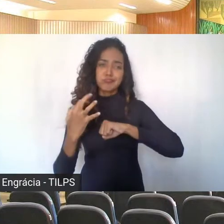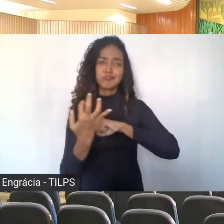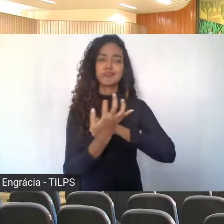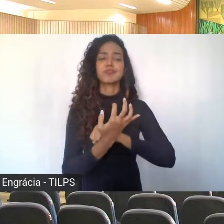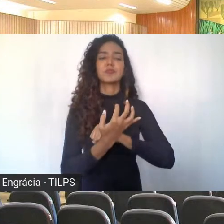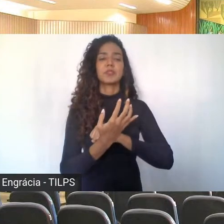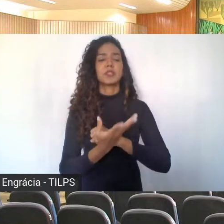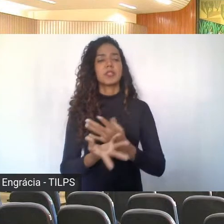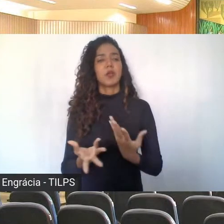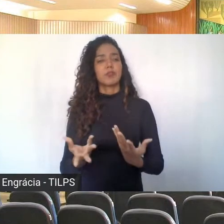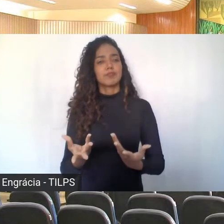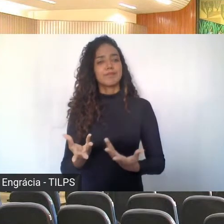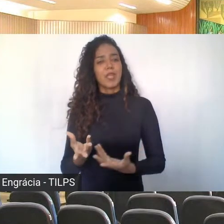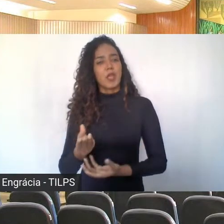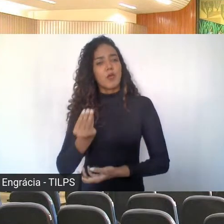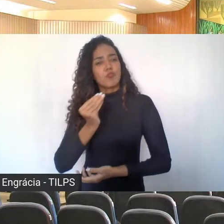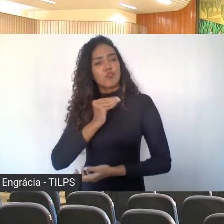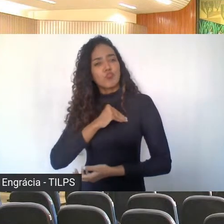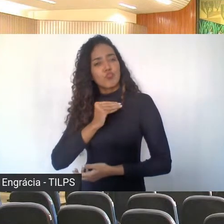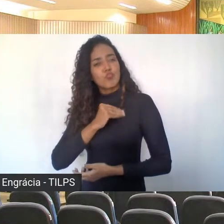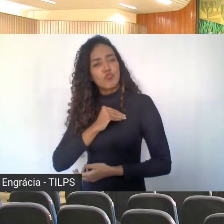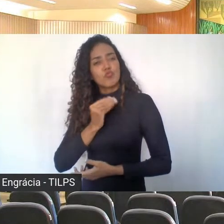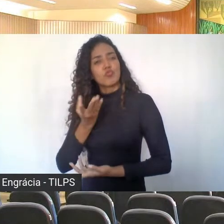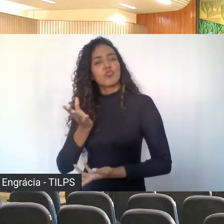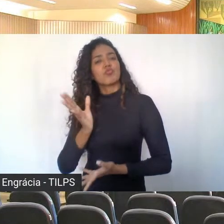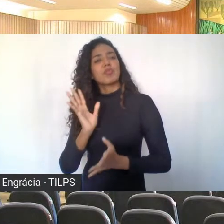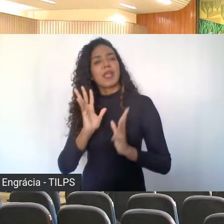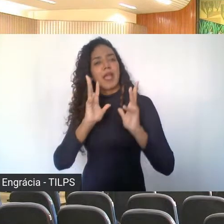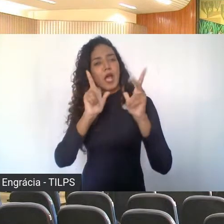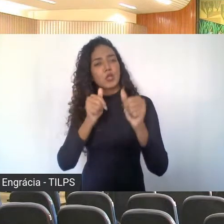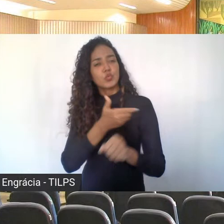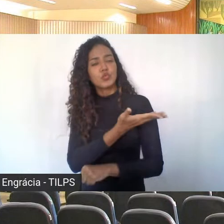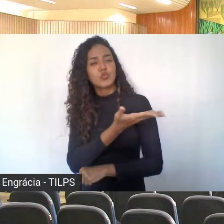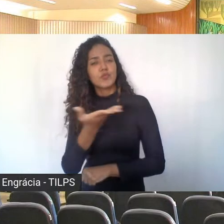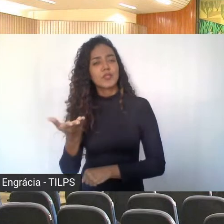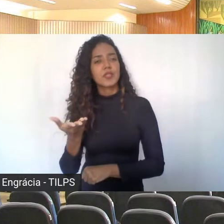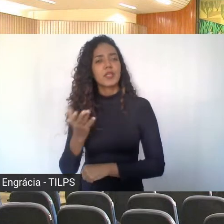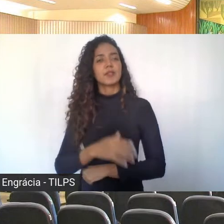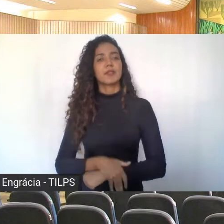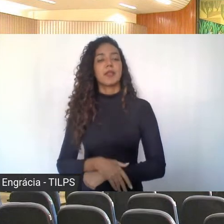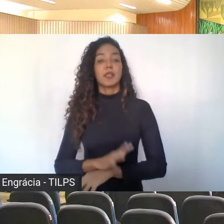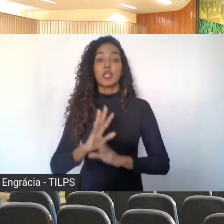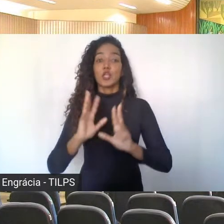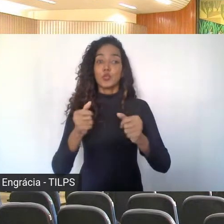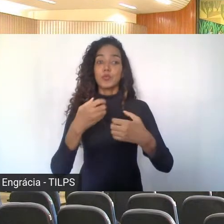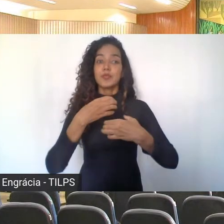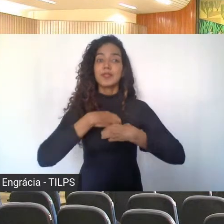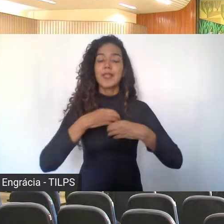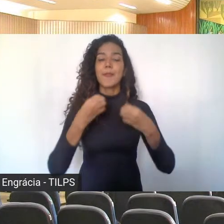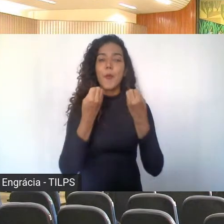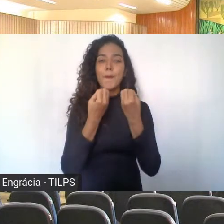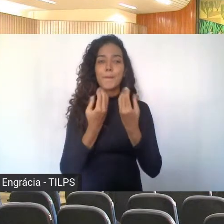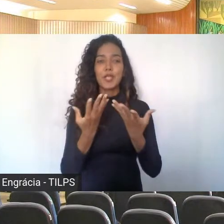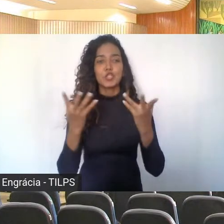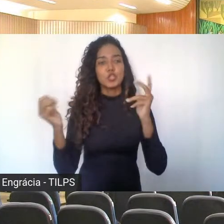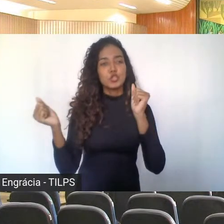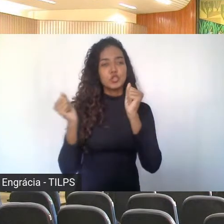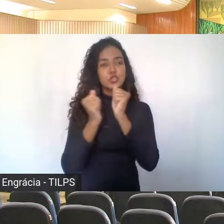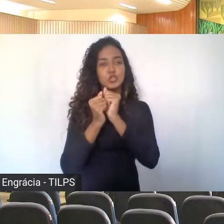um beijo no coração de todas e de todos, e fiquemos bem, fiquemos